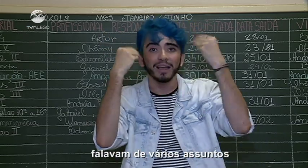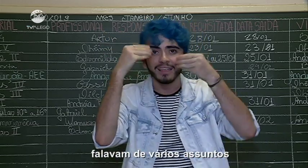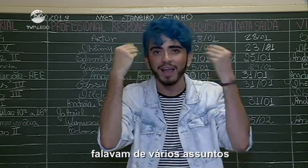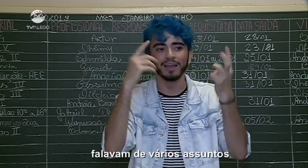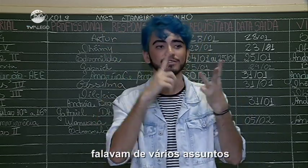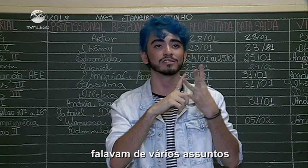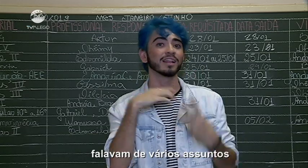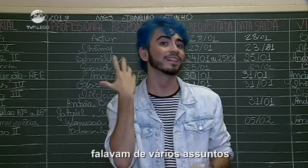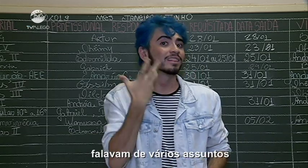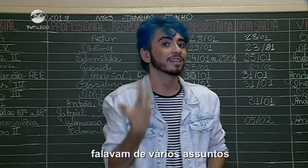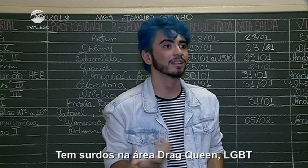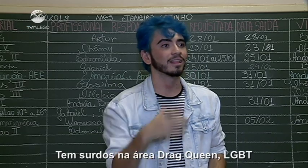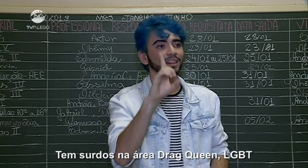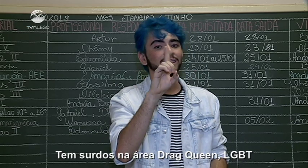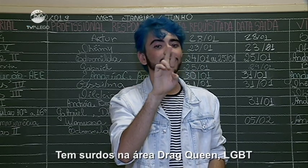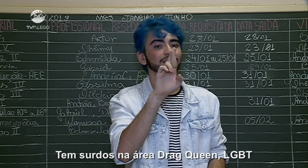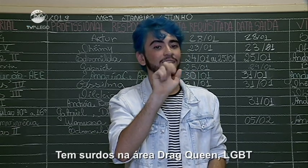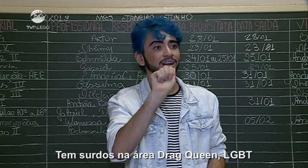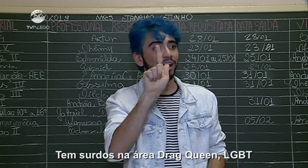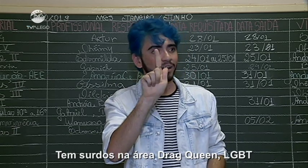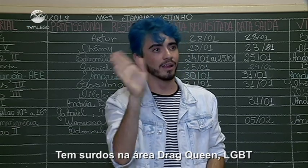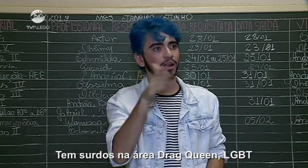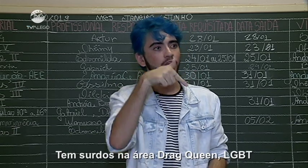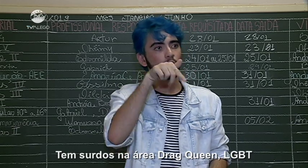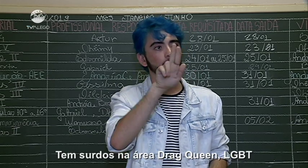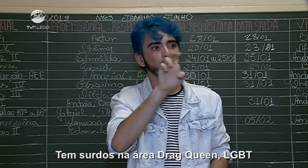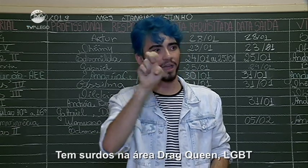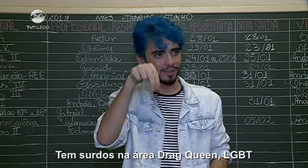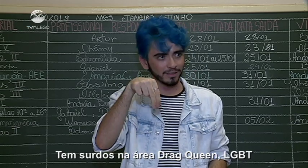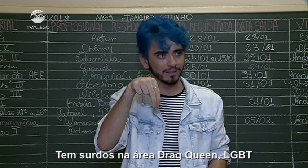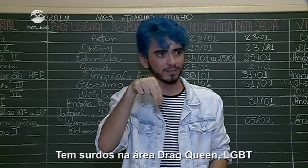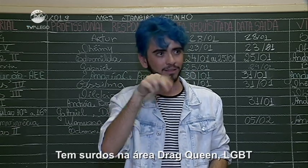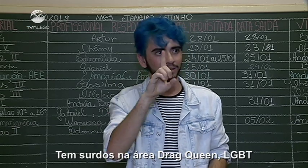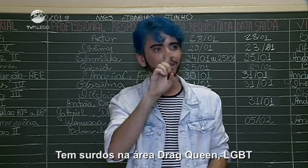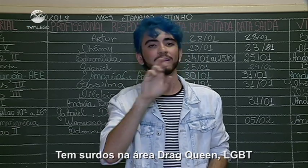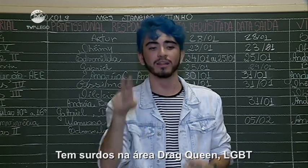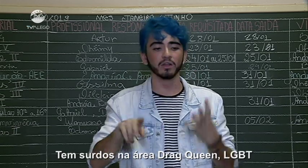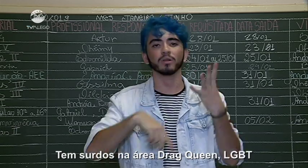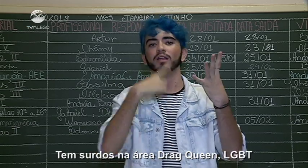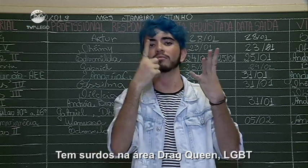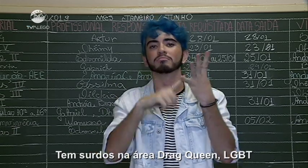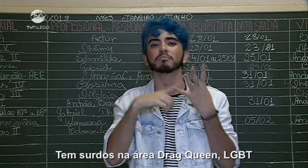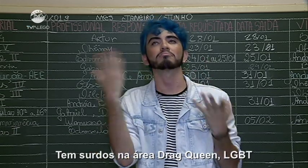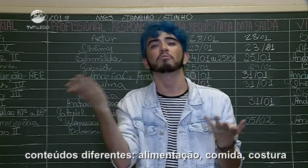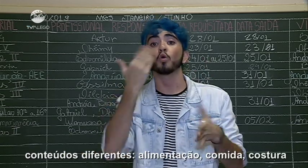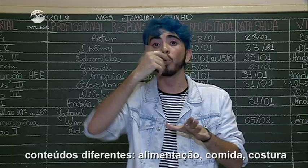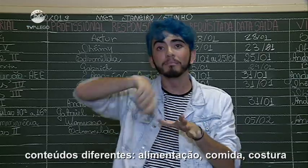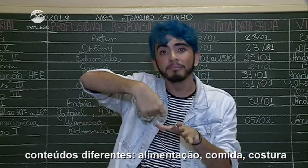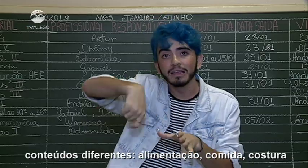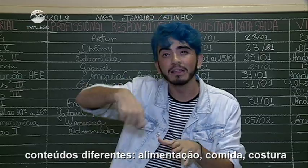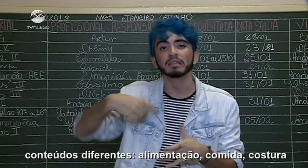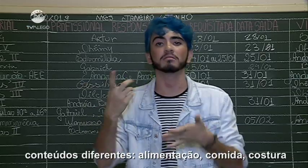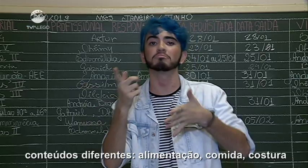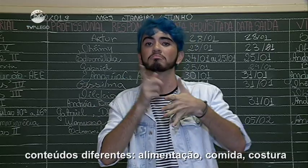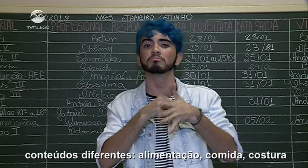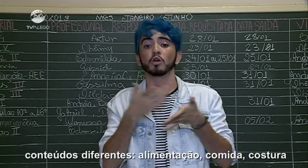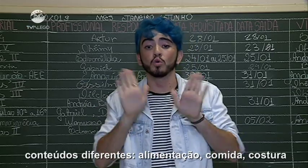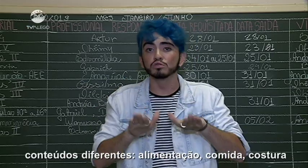de vários assuntos, tem surdos que na área de drag queen, LGBT, conteúdos diferentes,